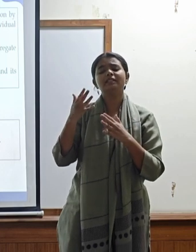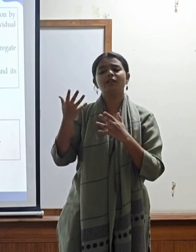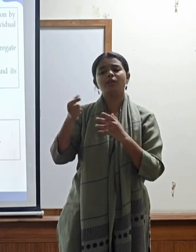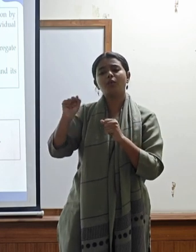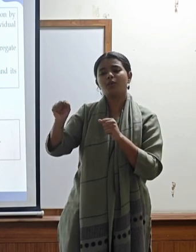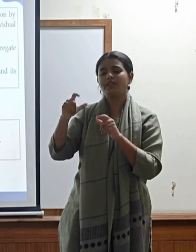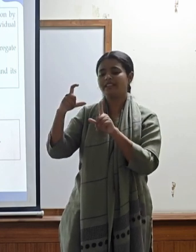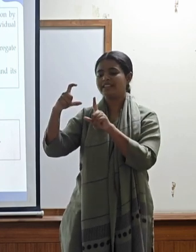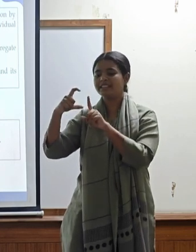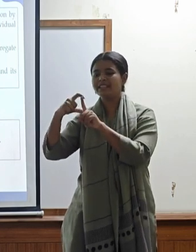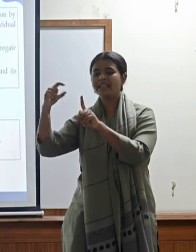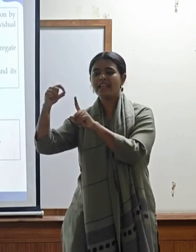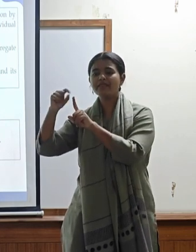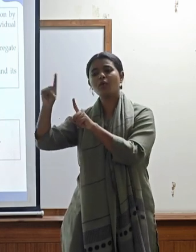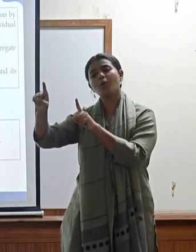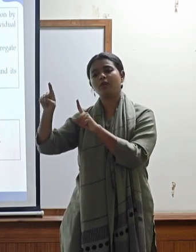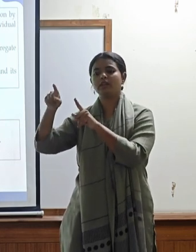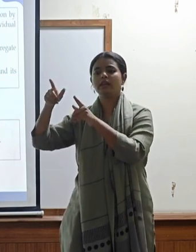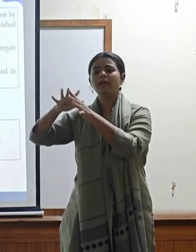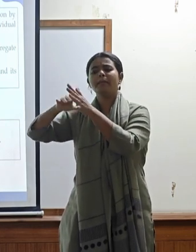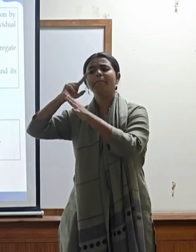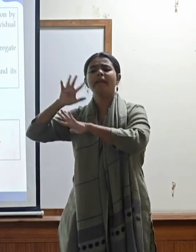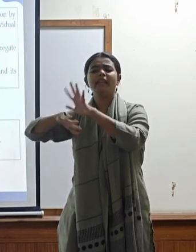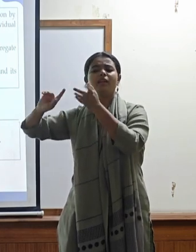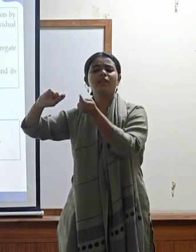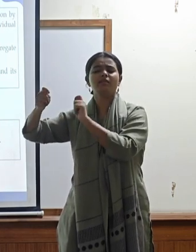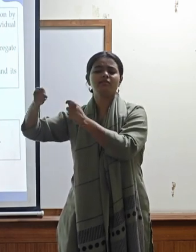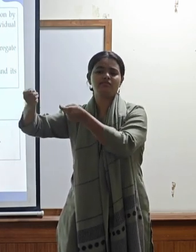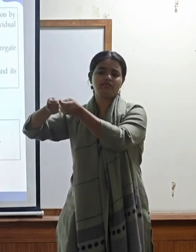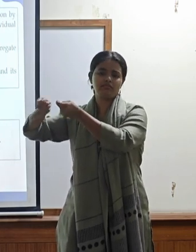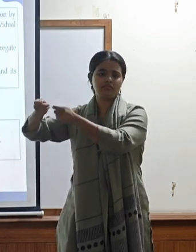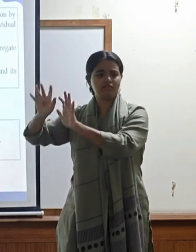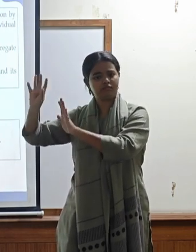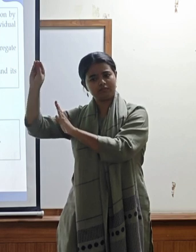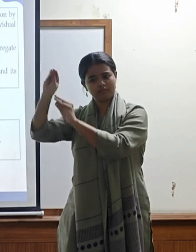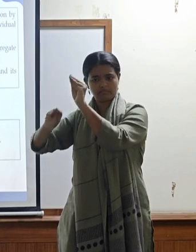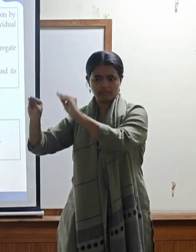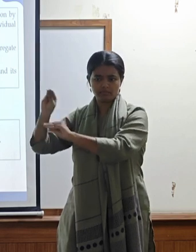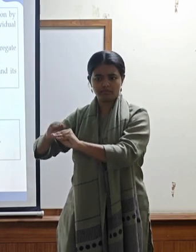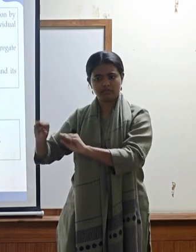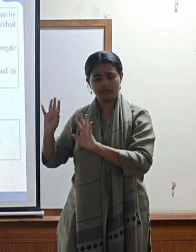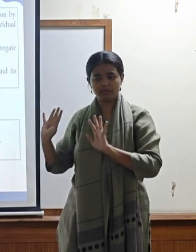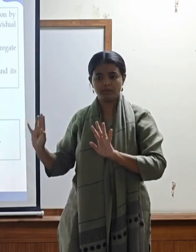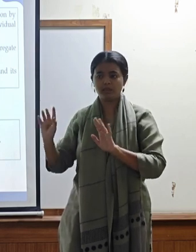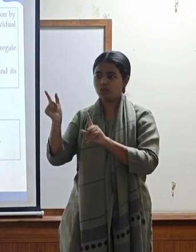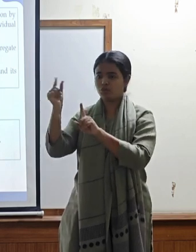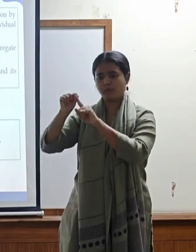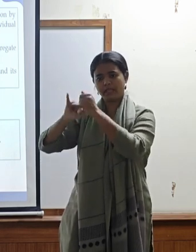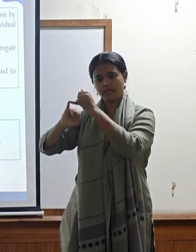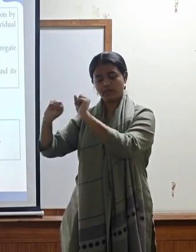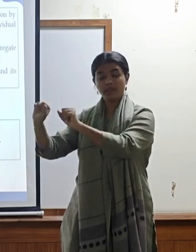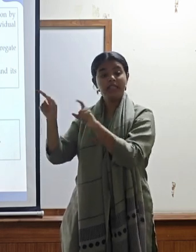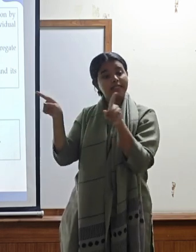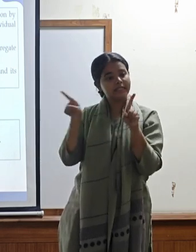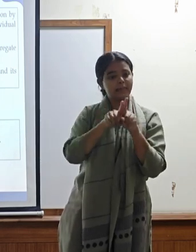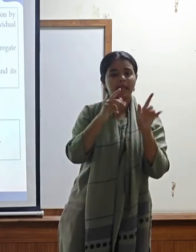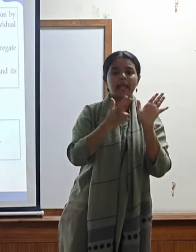pattern के हिसाब से होगा under UPS। Same चीज़ है आपको NPS में भी available है। दोनों